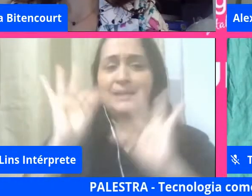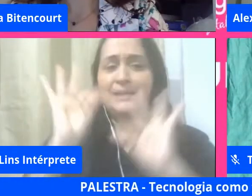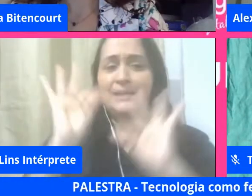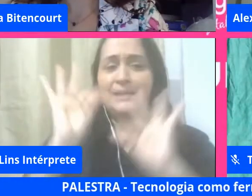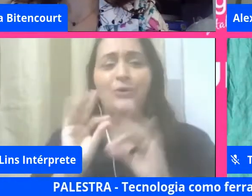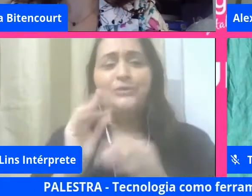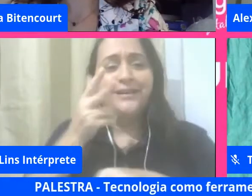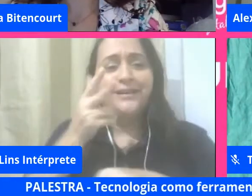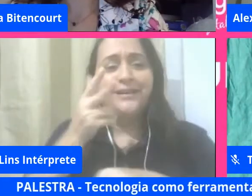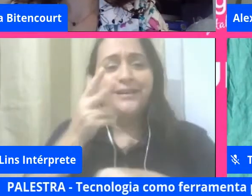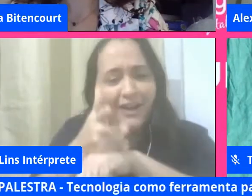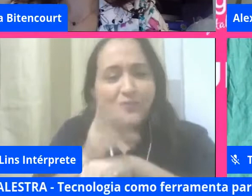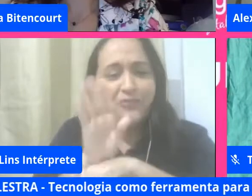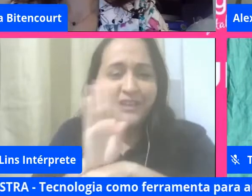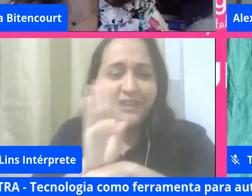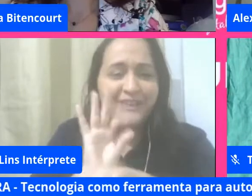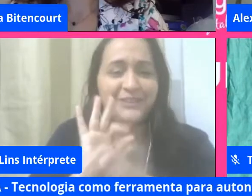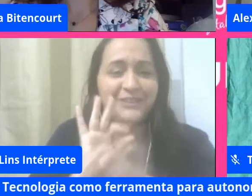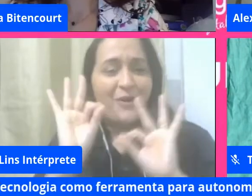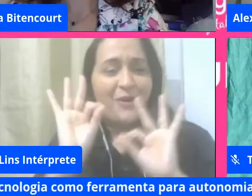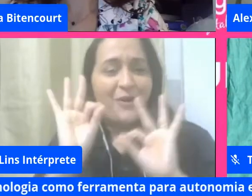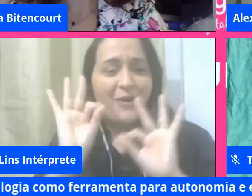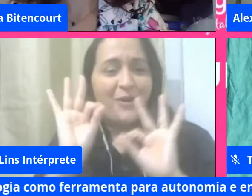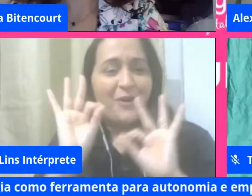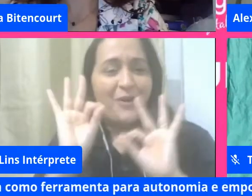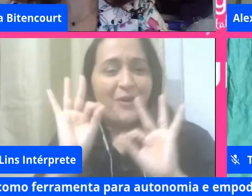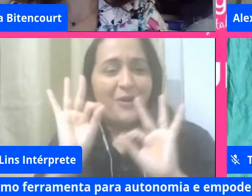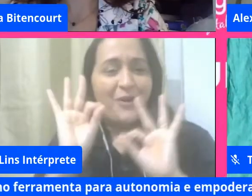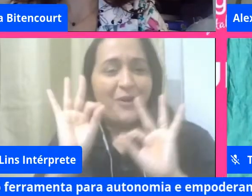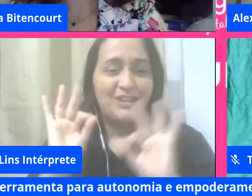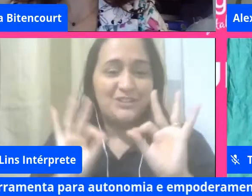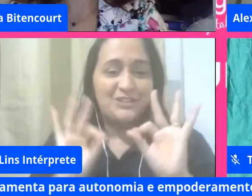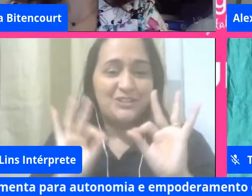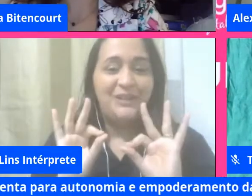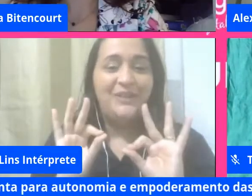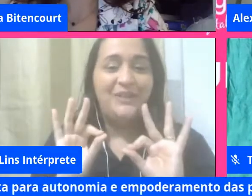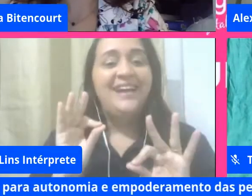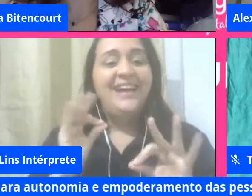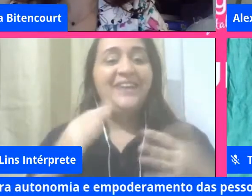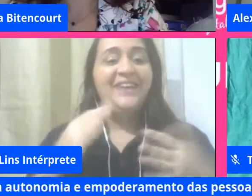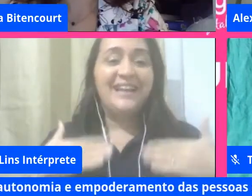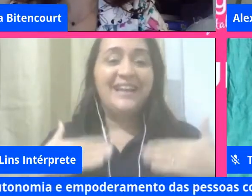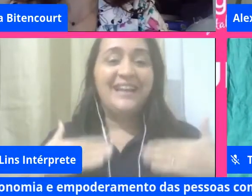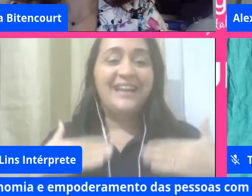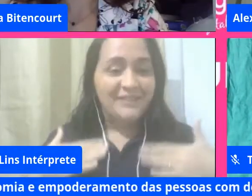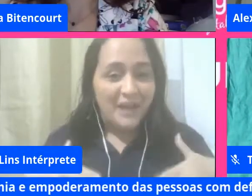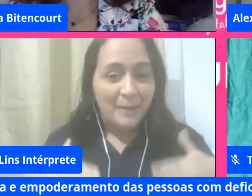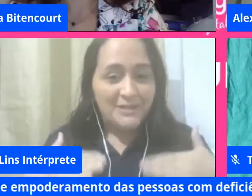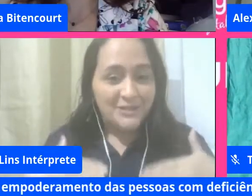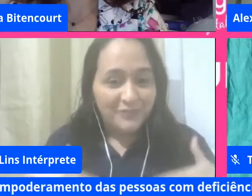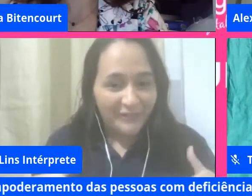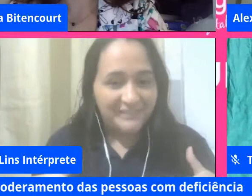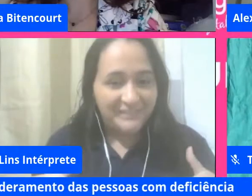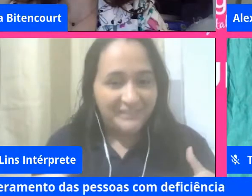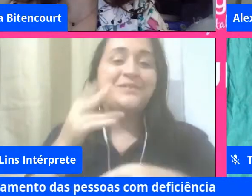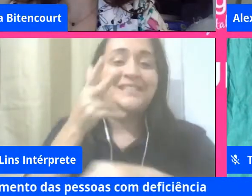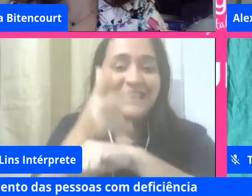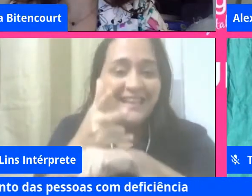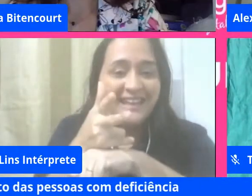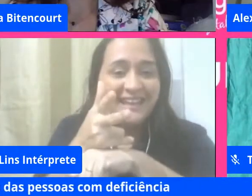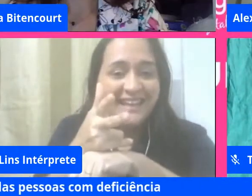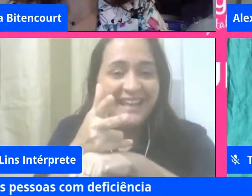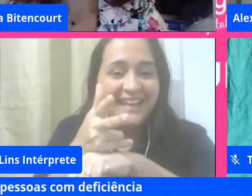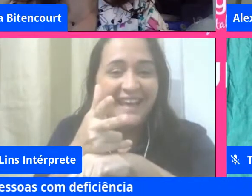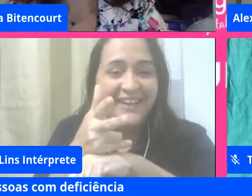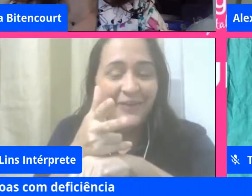gravou o vídeo, se organizou a sua fala direitinho, então eu acredito que ela vai ficar mais confortável se